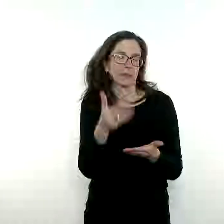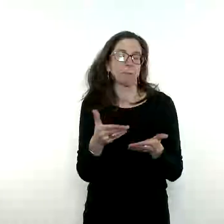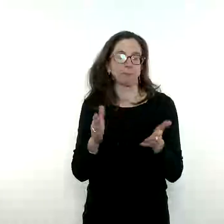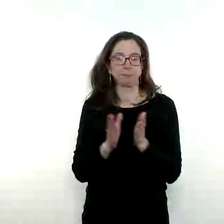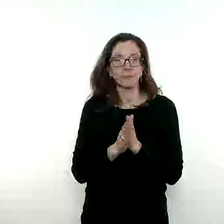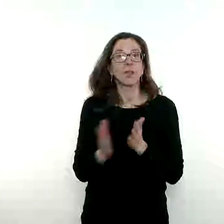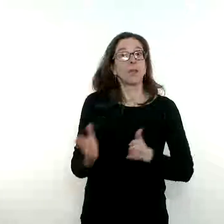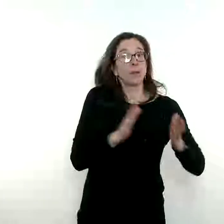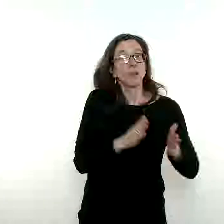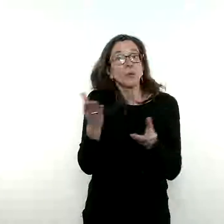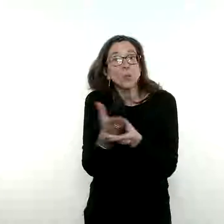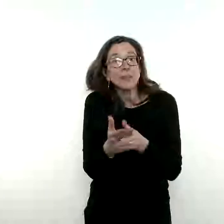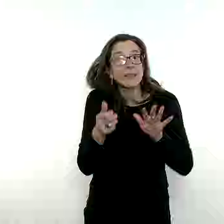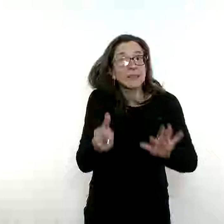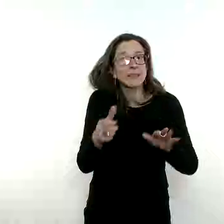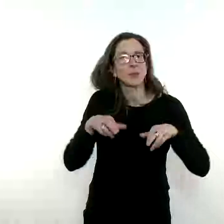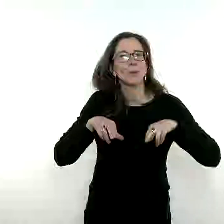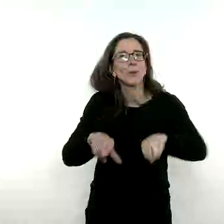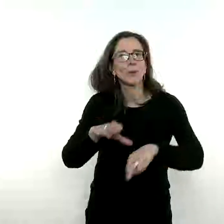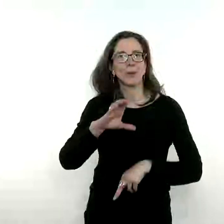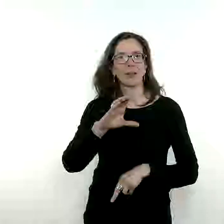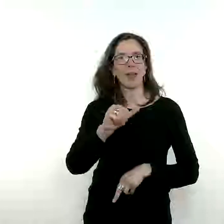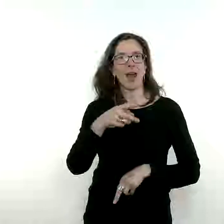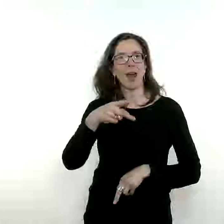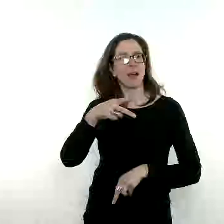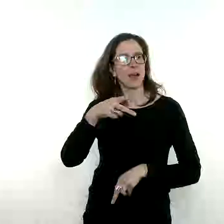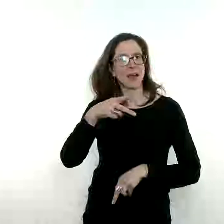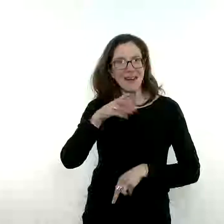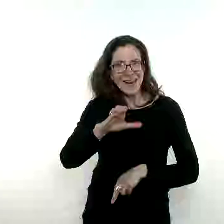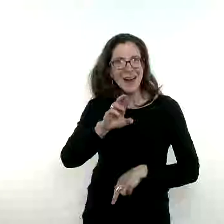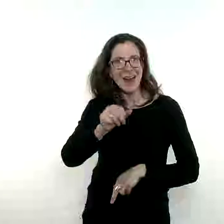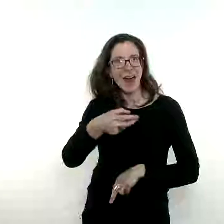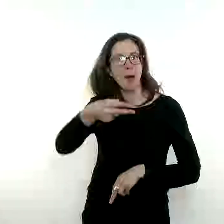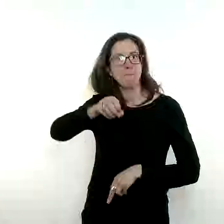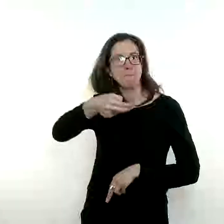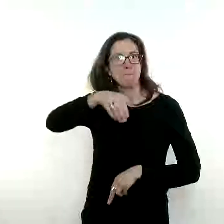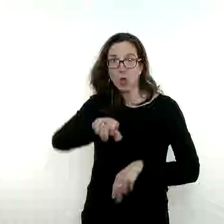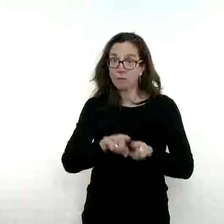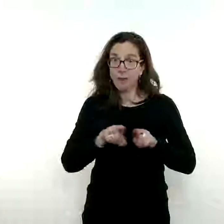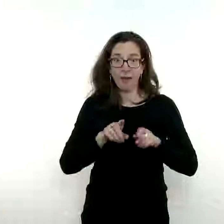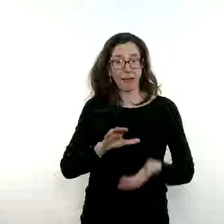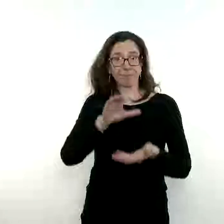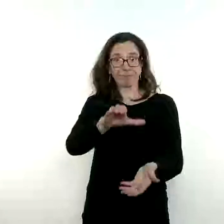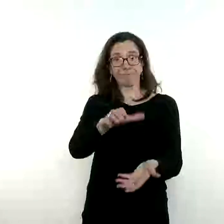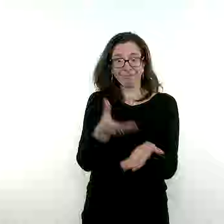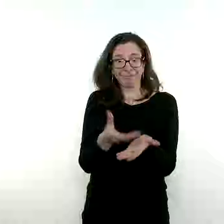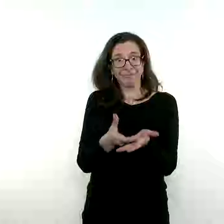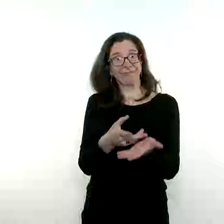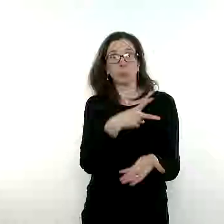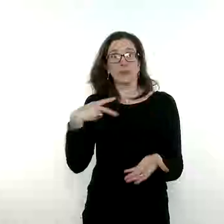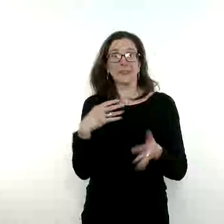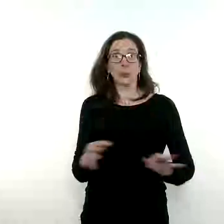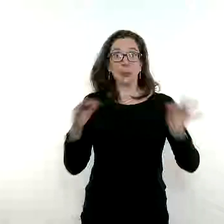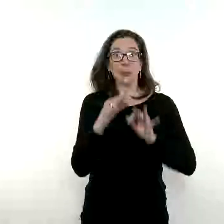rue Adam de Craponne, c'est un bien vacant sans maître également. Contre. Abstention.